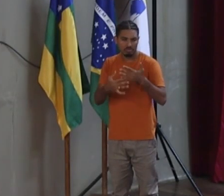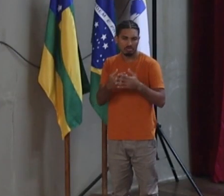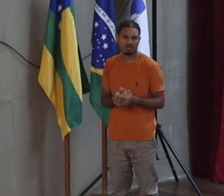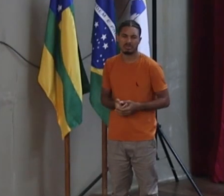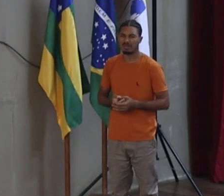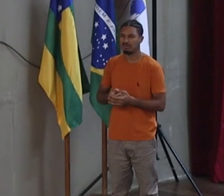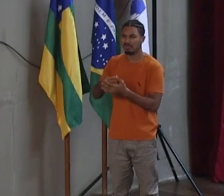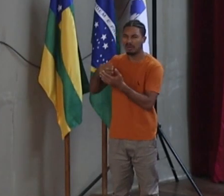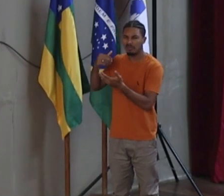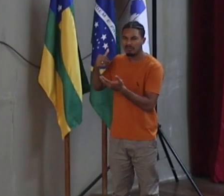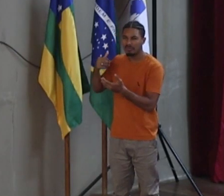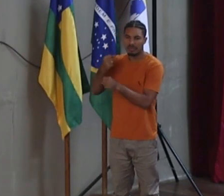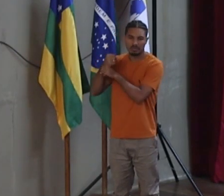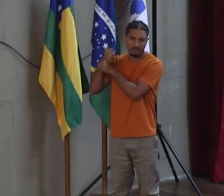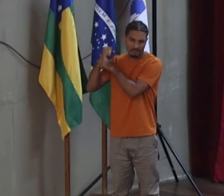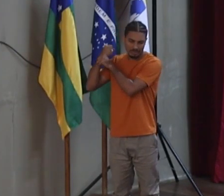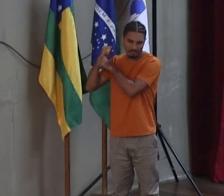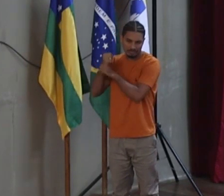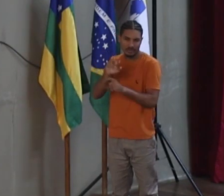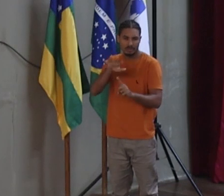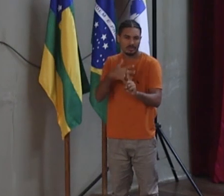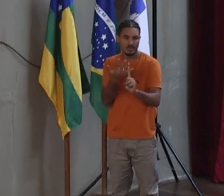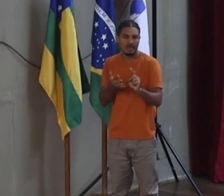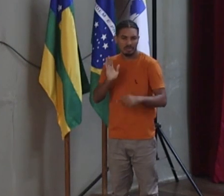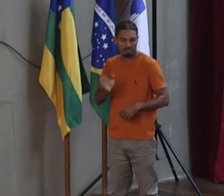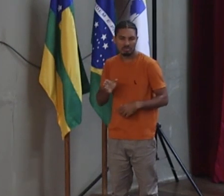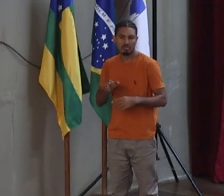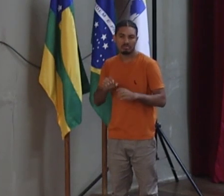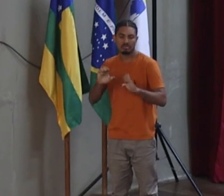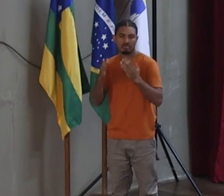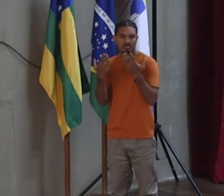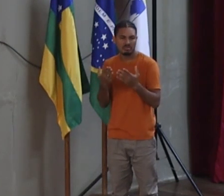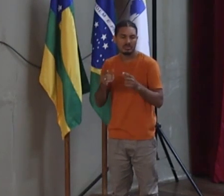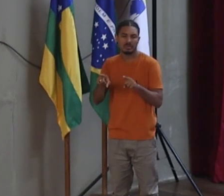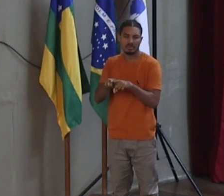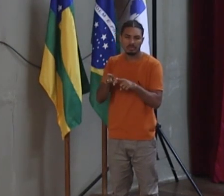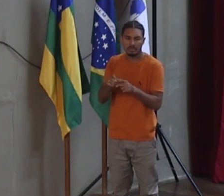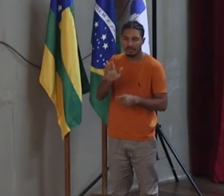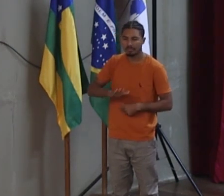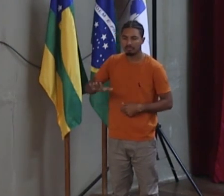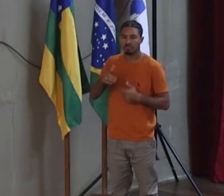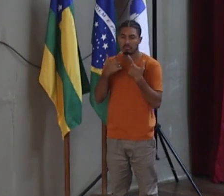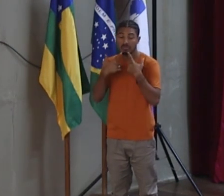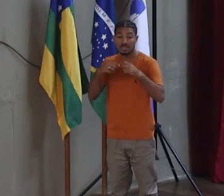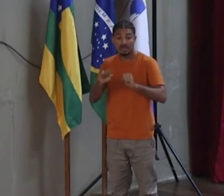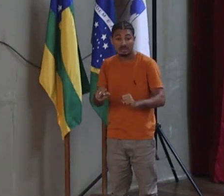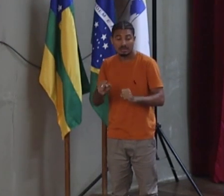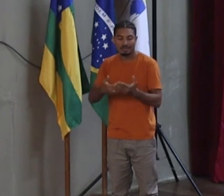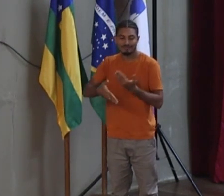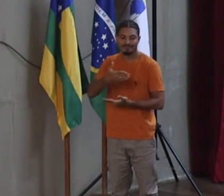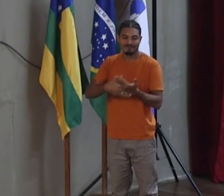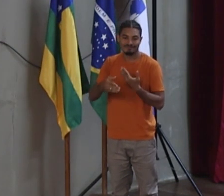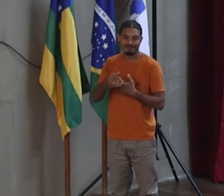Pioneiro que foi homenageado já aqui nesse evento, pioneiro da área de linguística aplicada, que nos deixou na semana